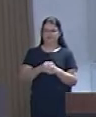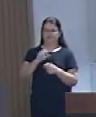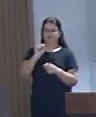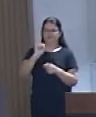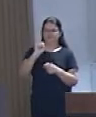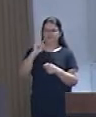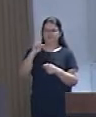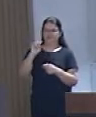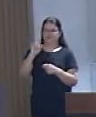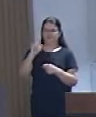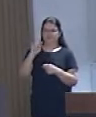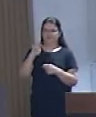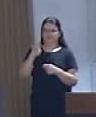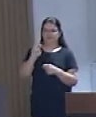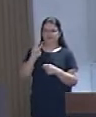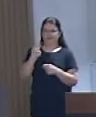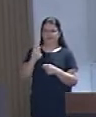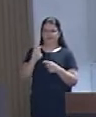e do